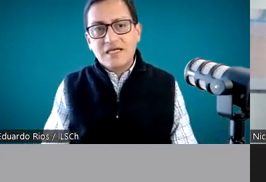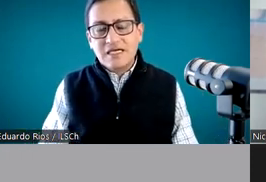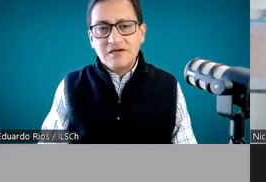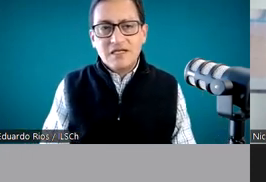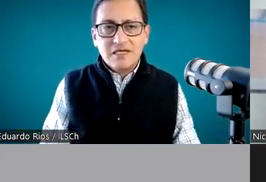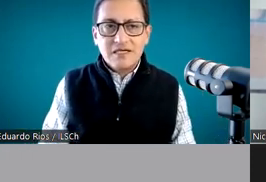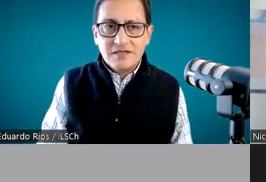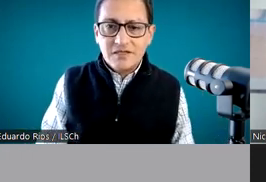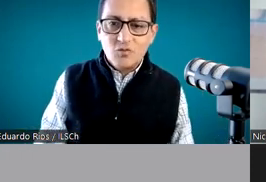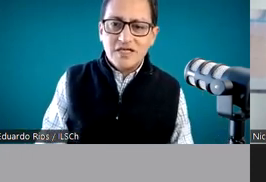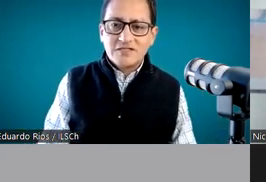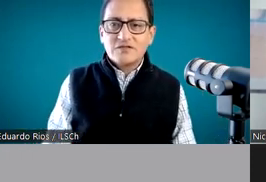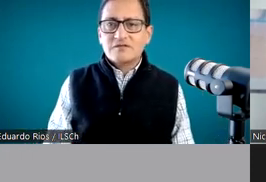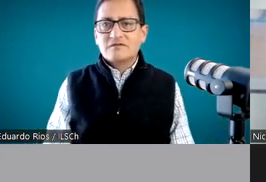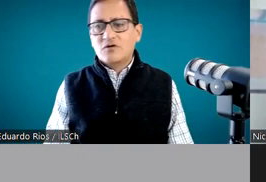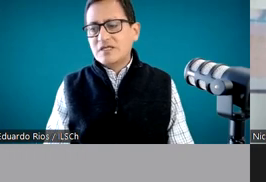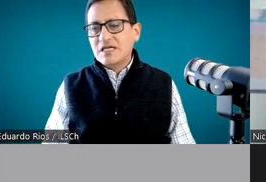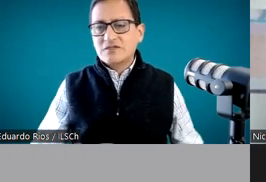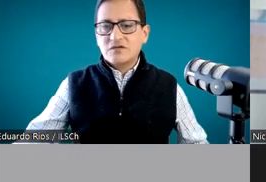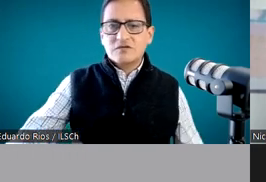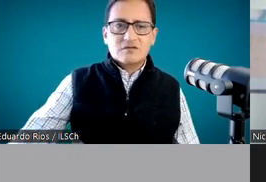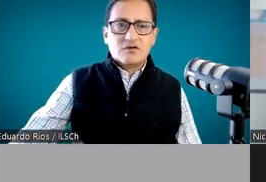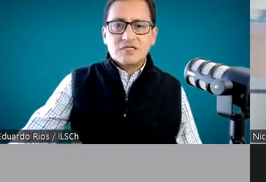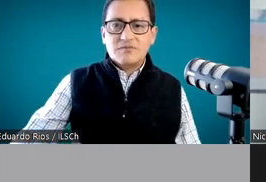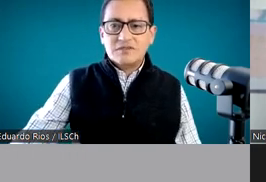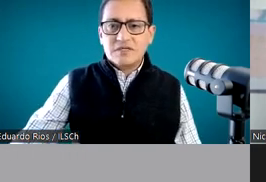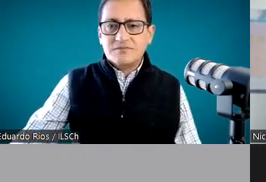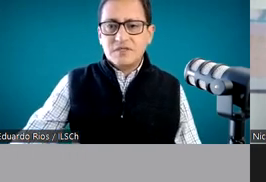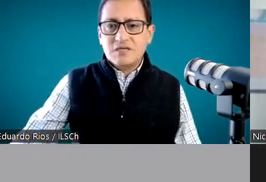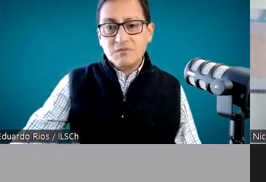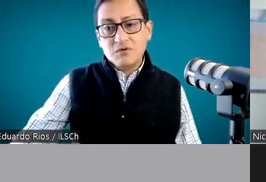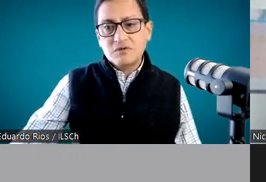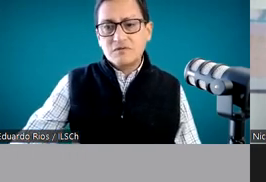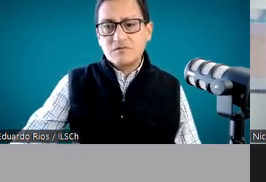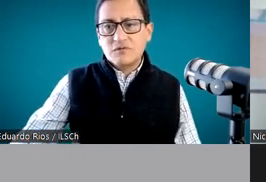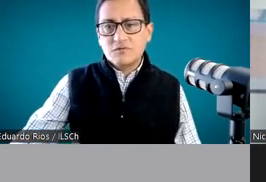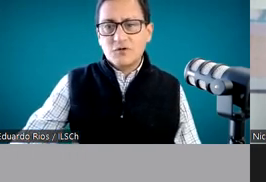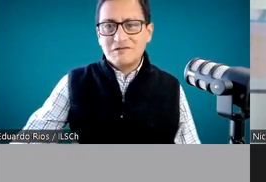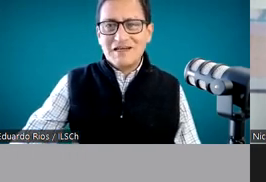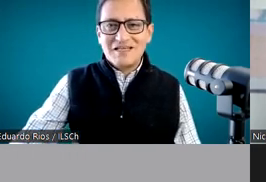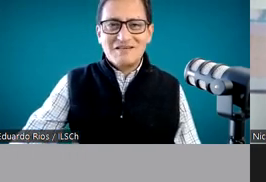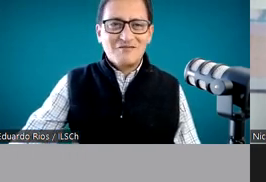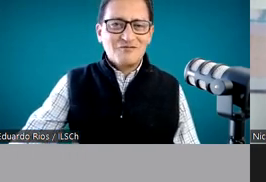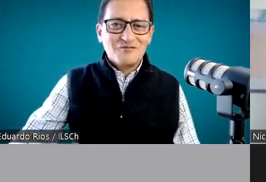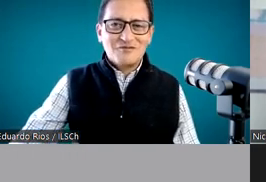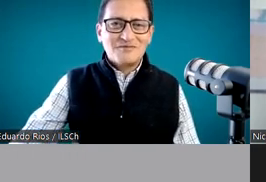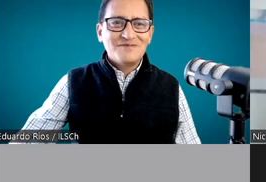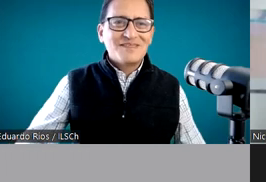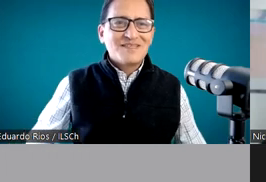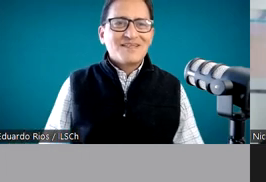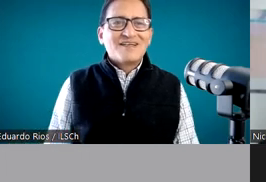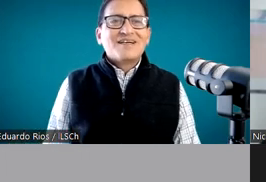a aumentar el nivel de comunicación o interacción con otras personas, y también por posibilidades de trabajo futuro.